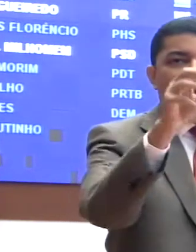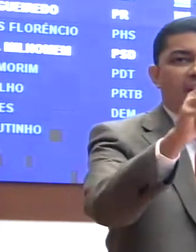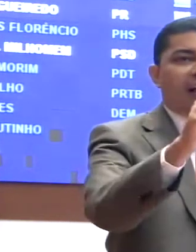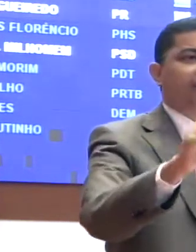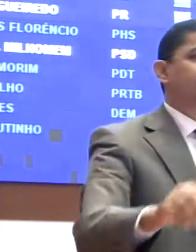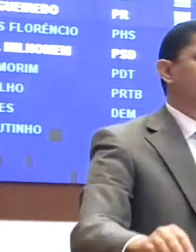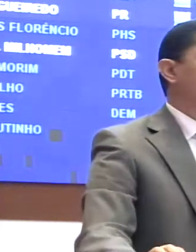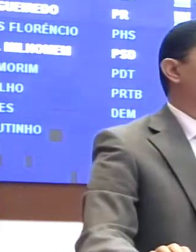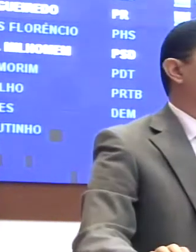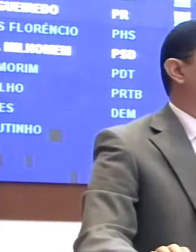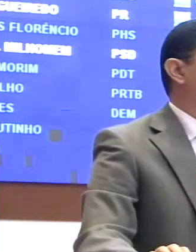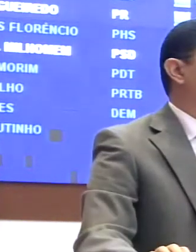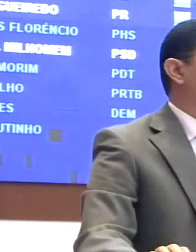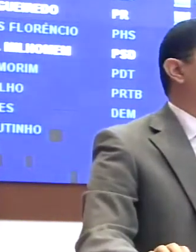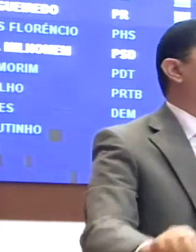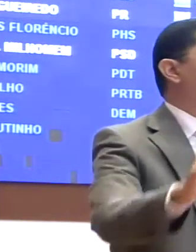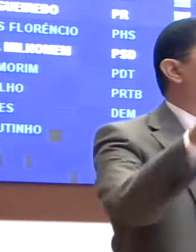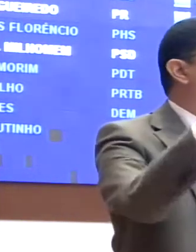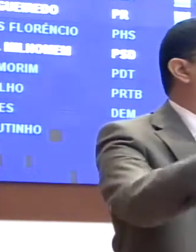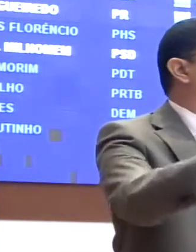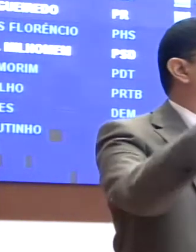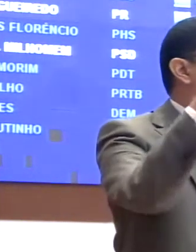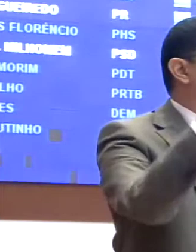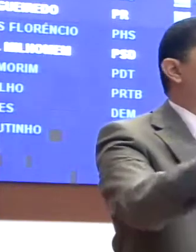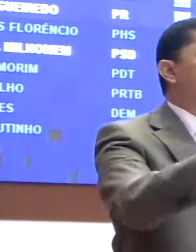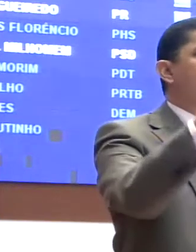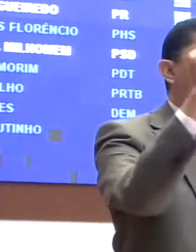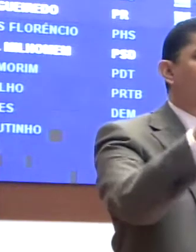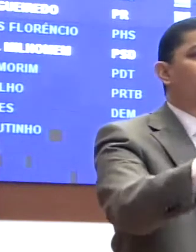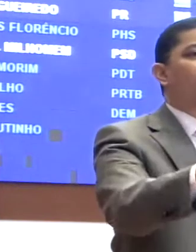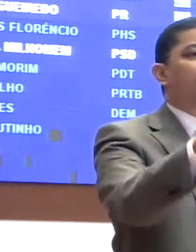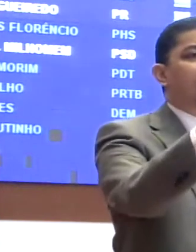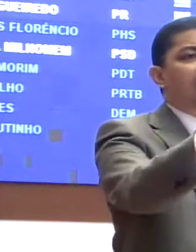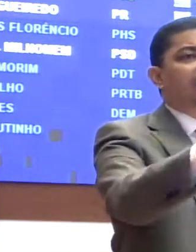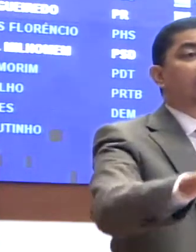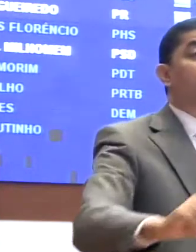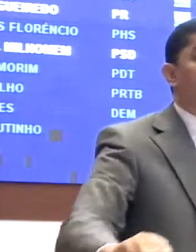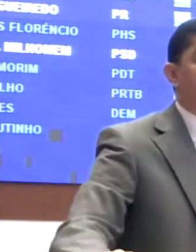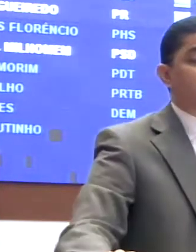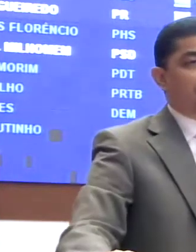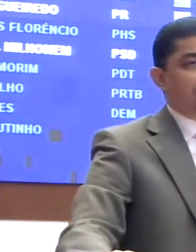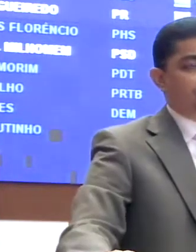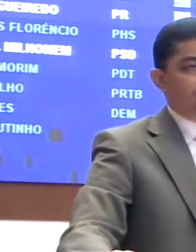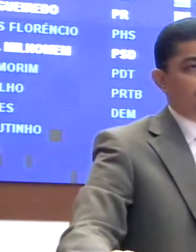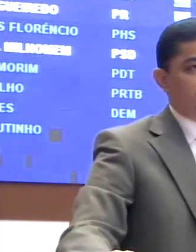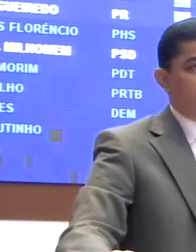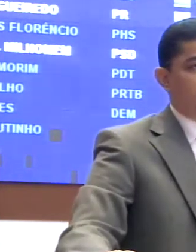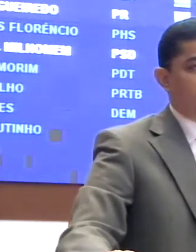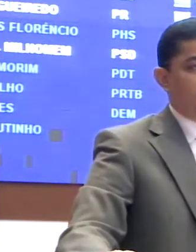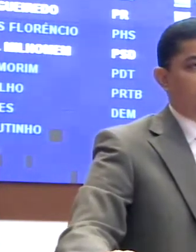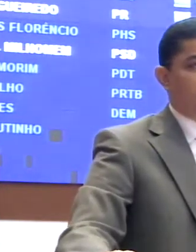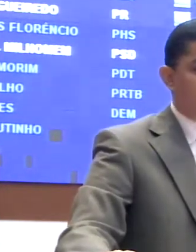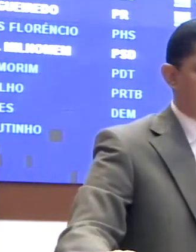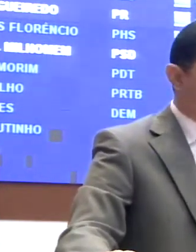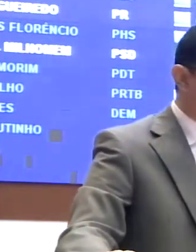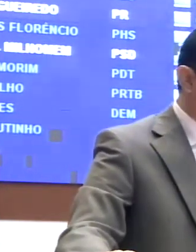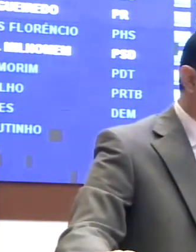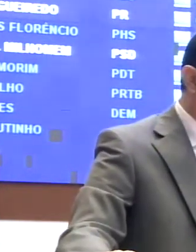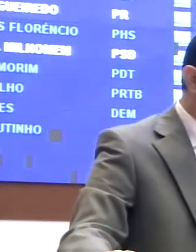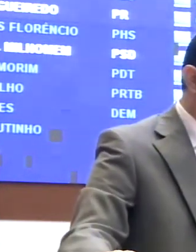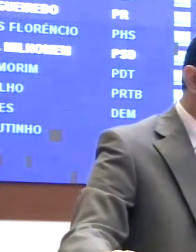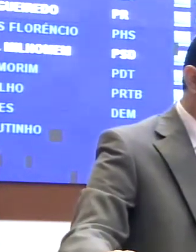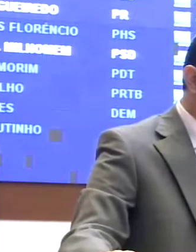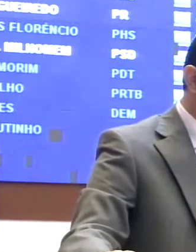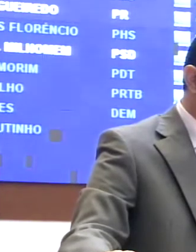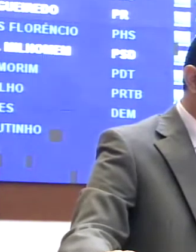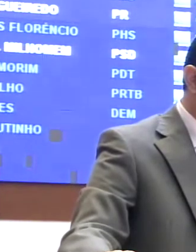da história e da realidade social e econômica e política do nosso